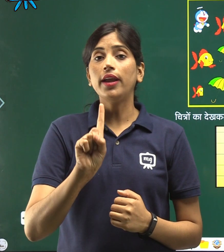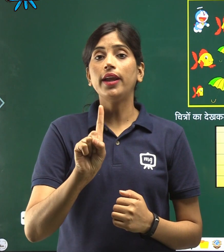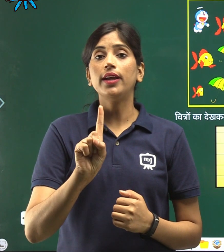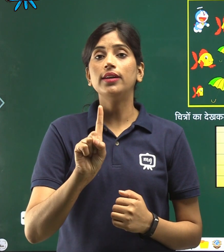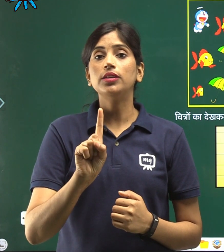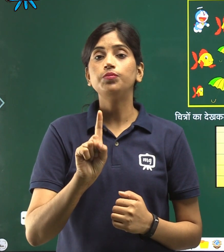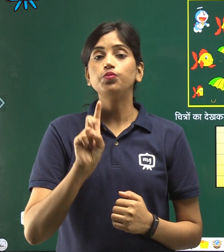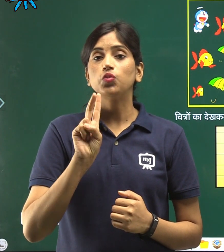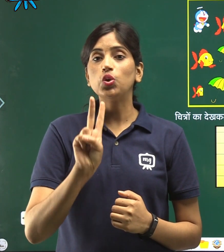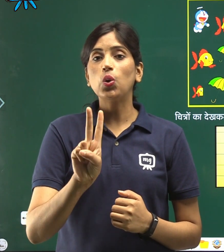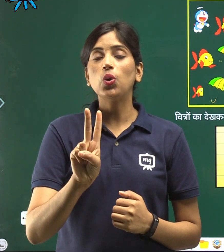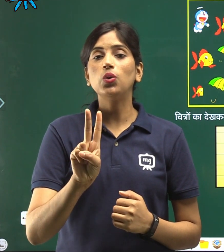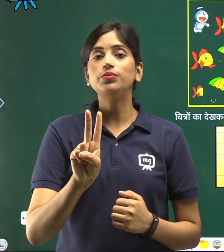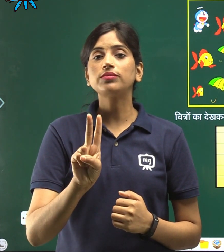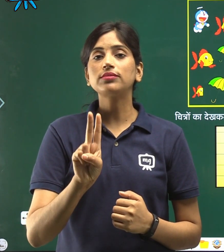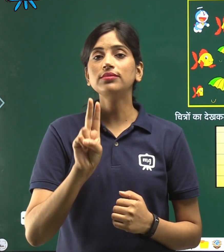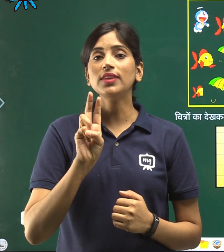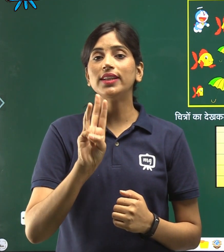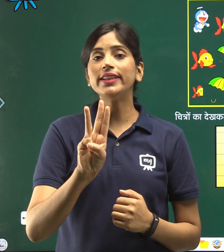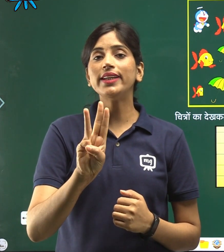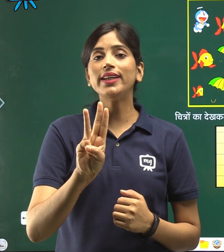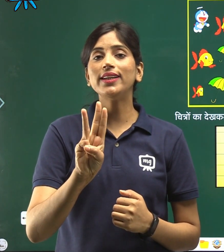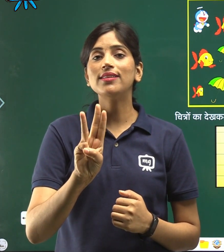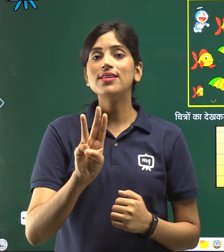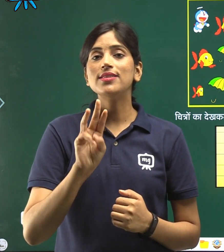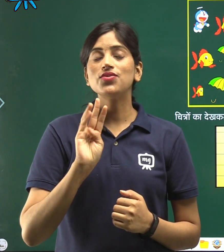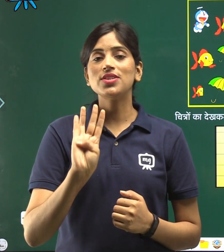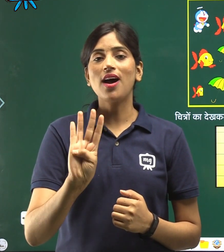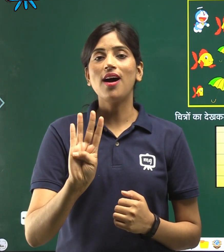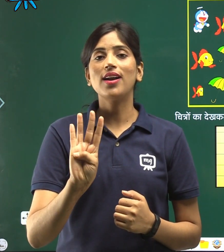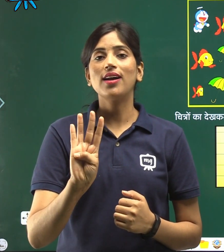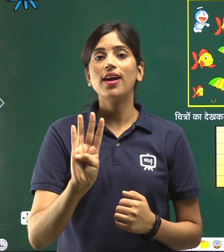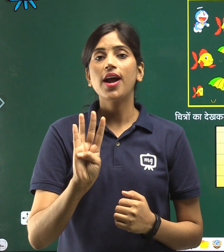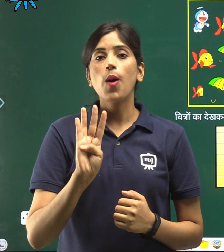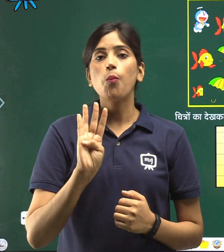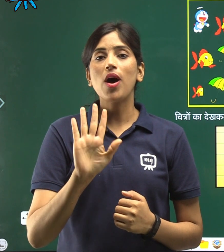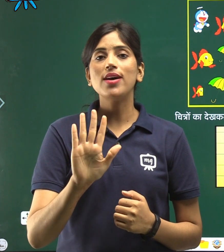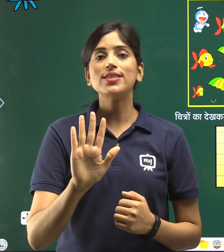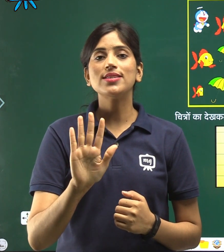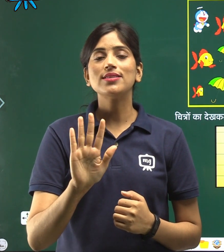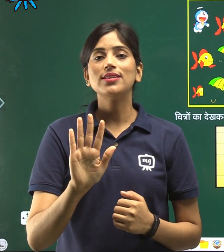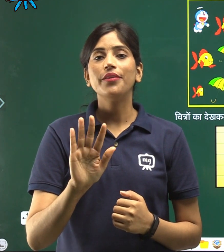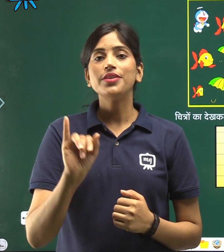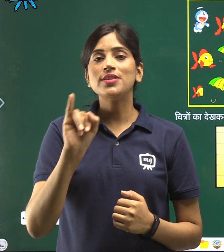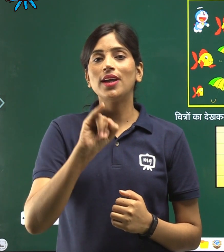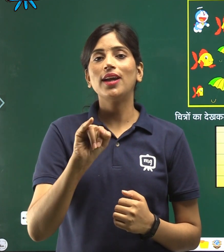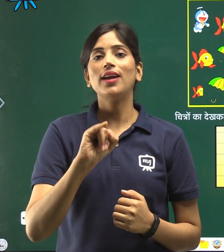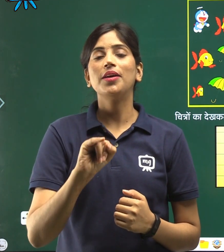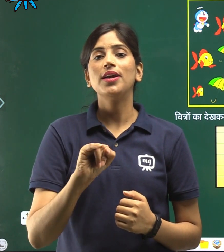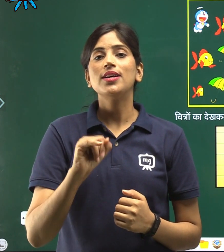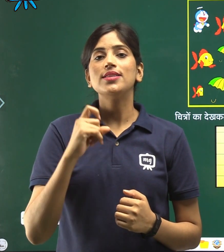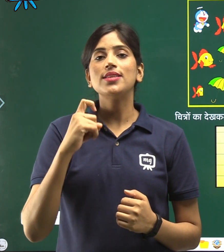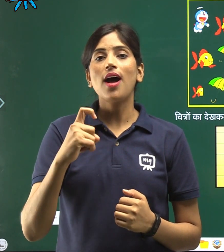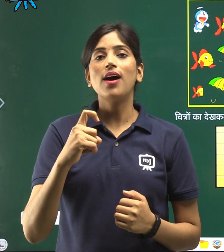1, 2, 3, 4, 5,